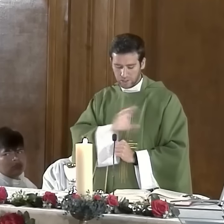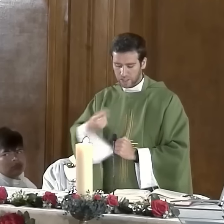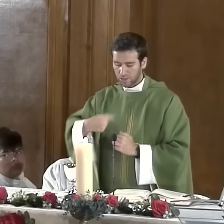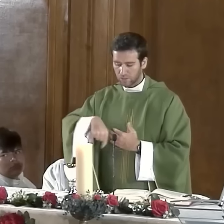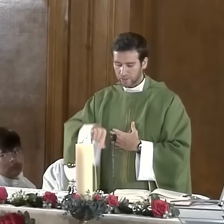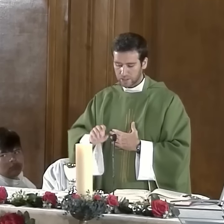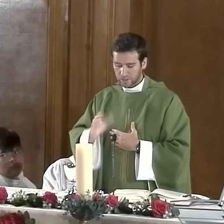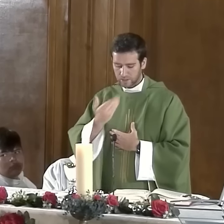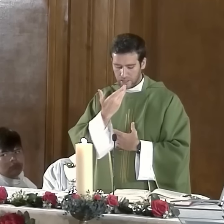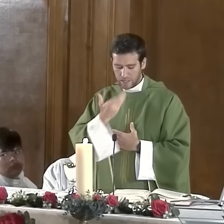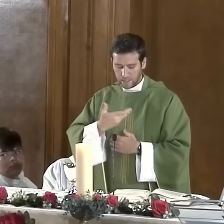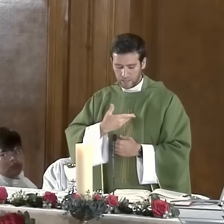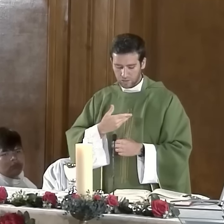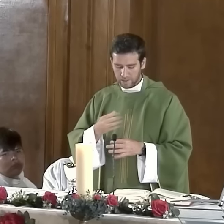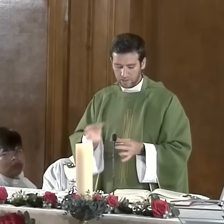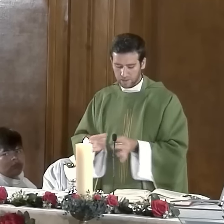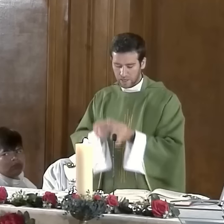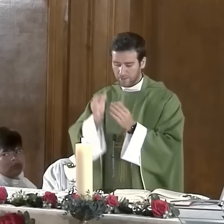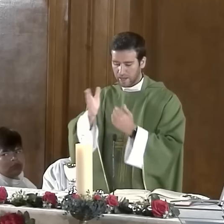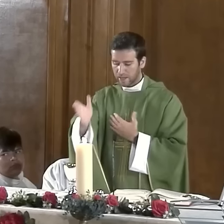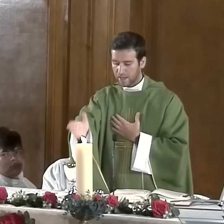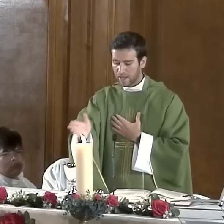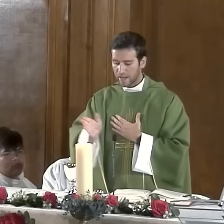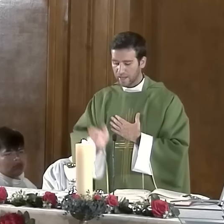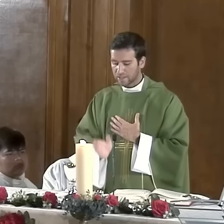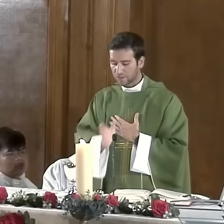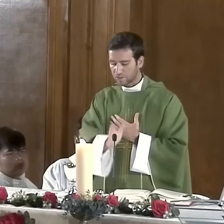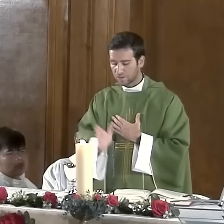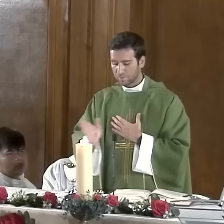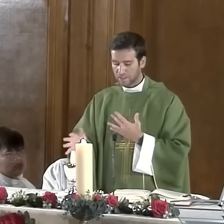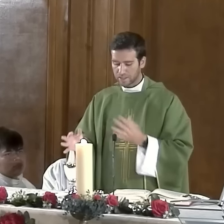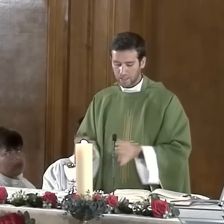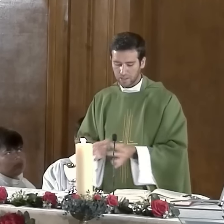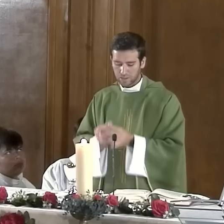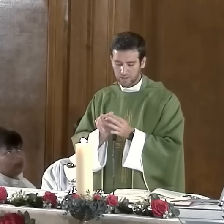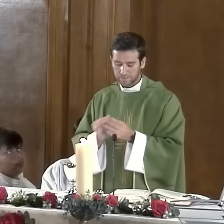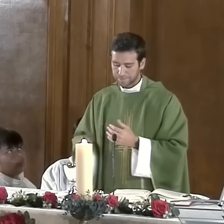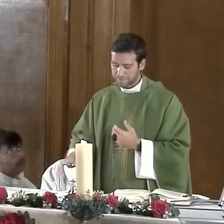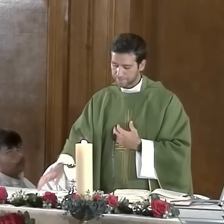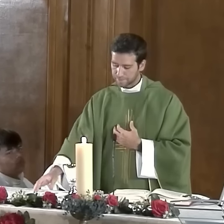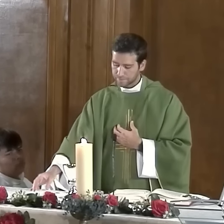Señor nuestro, que nos mandó celebrar estos misterios.